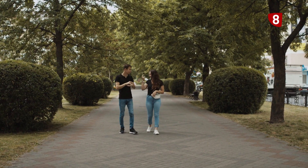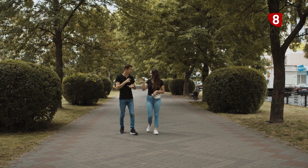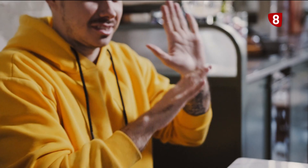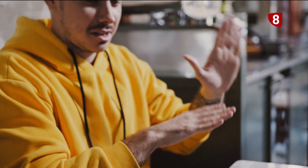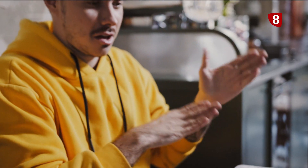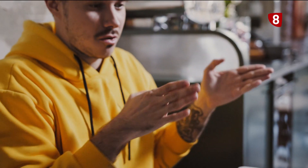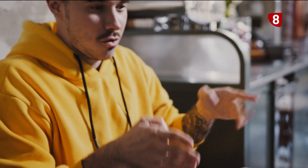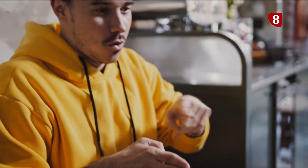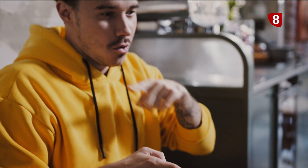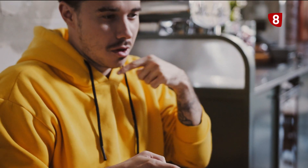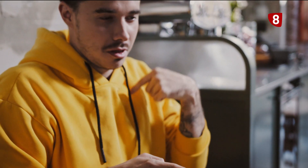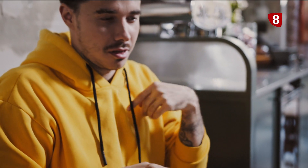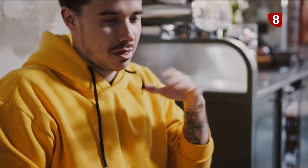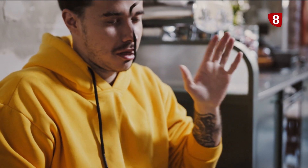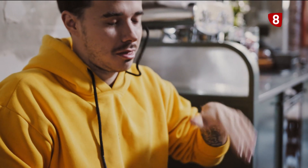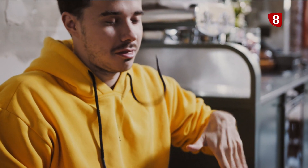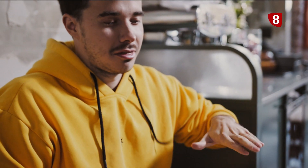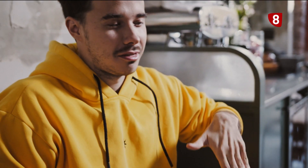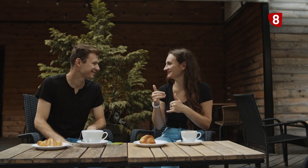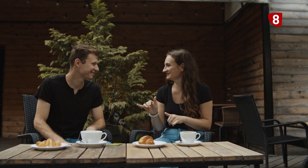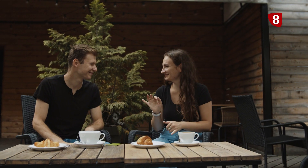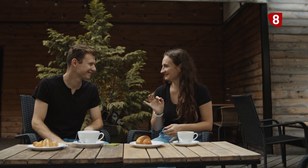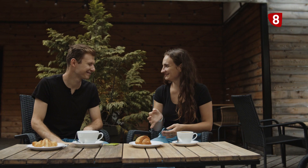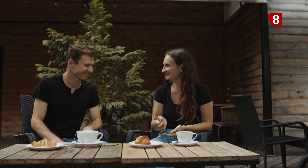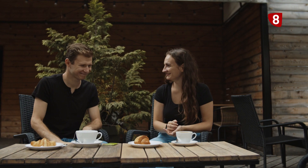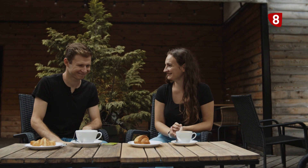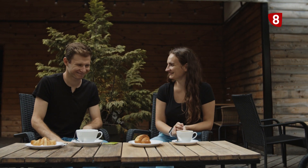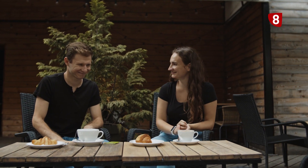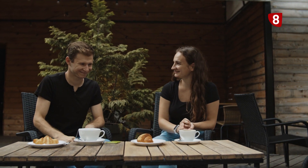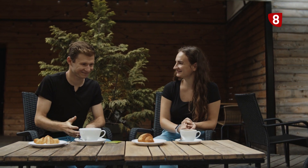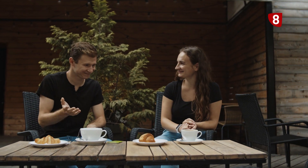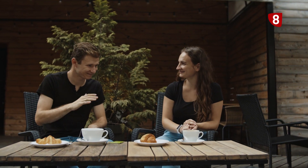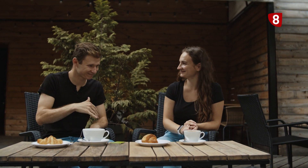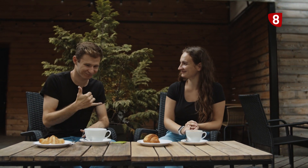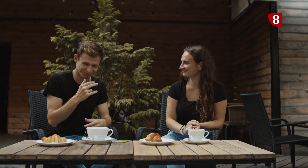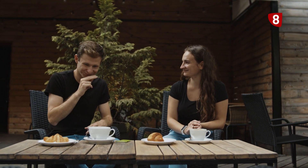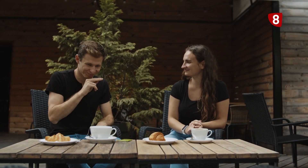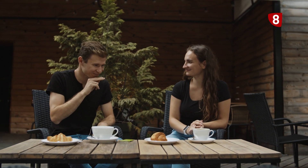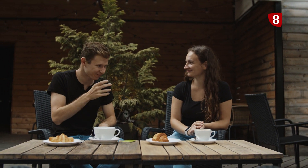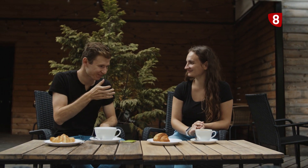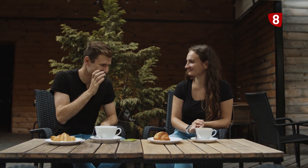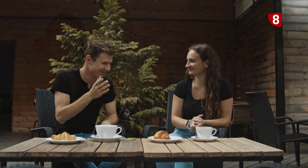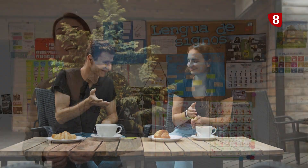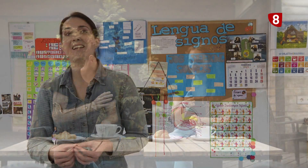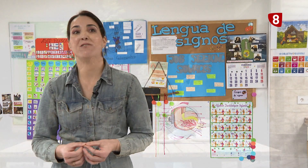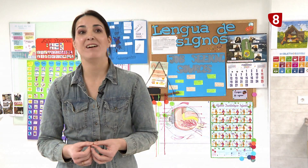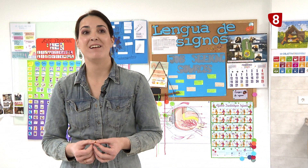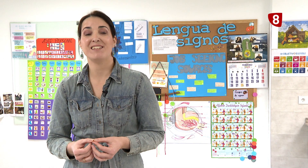todos los países, cambia incluso entre regiones. Un mito común es que las personas piensan que la lengua de signos